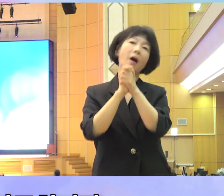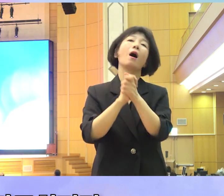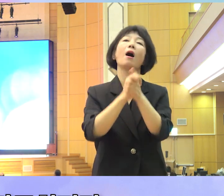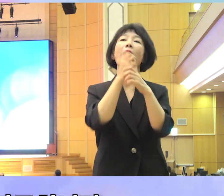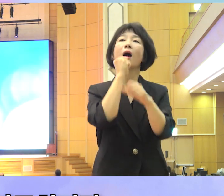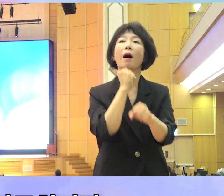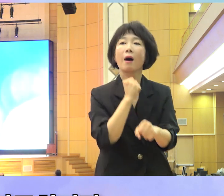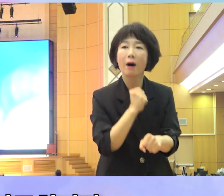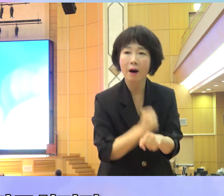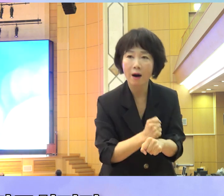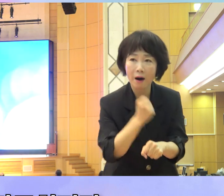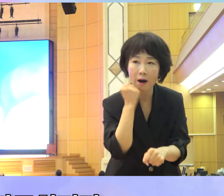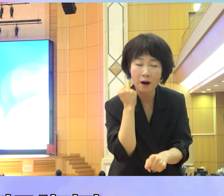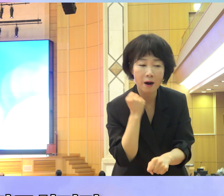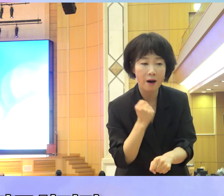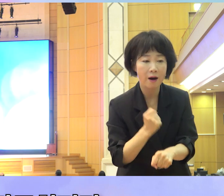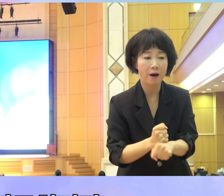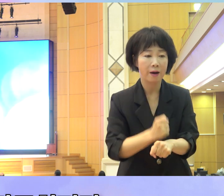기도합니다.